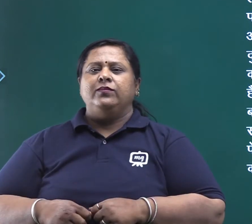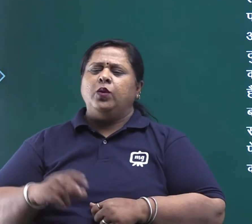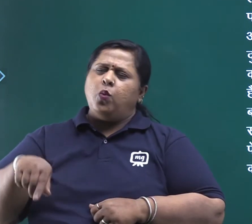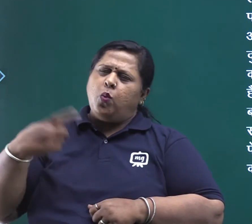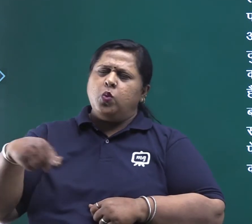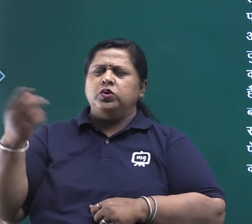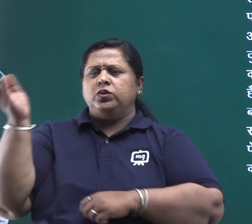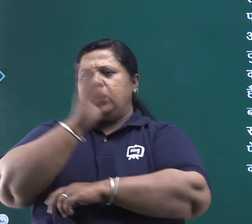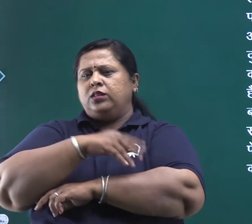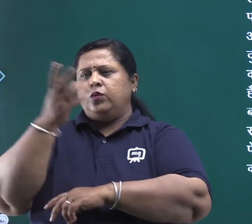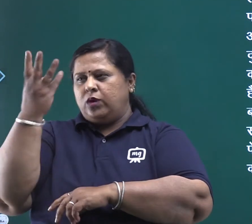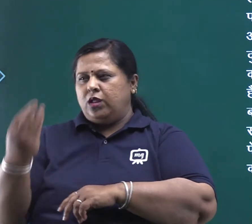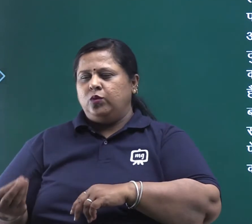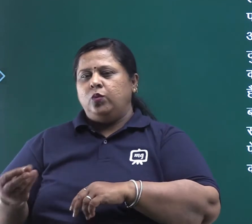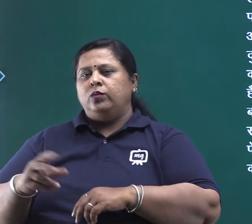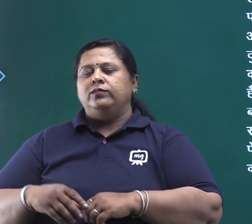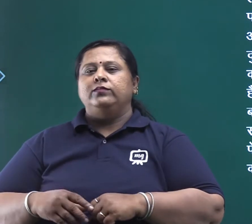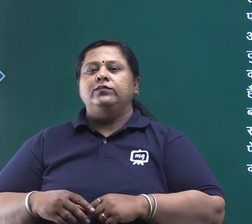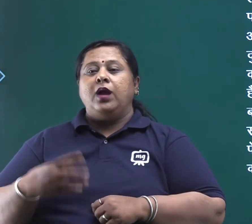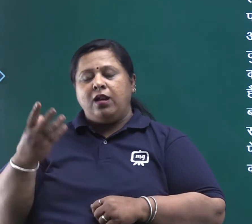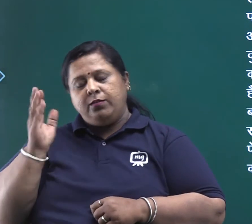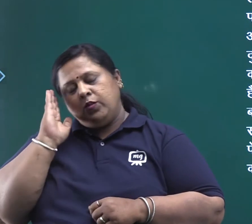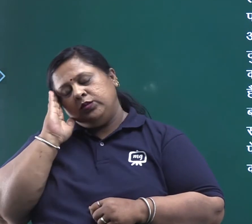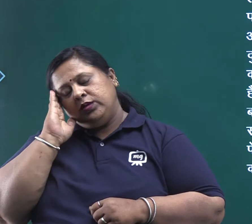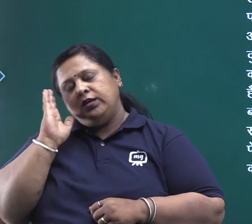रोज रात को आराम करने आता है